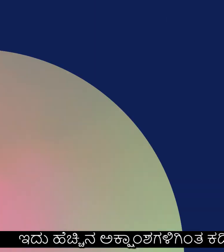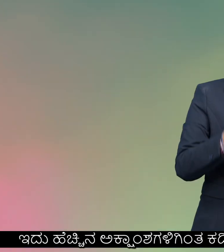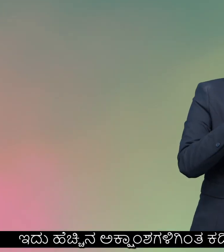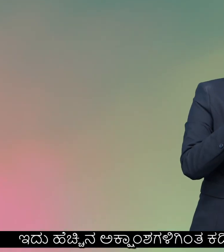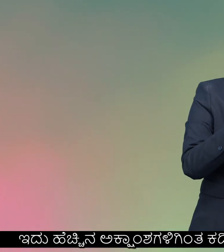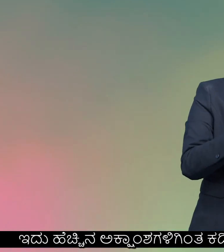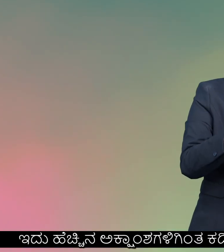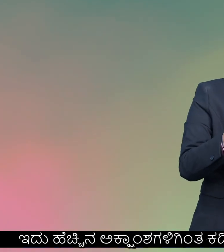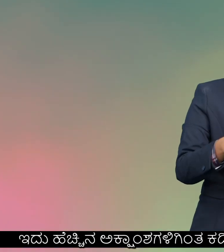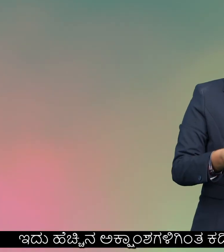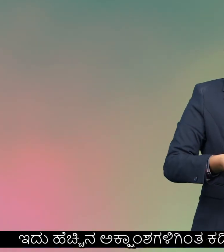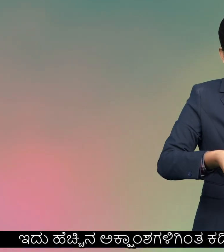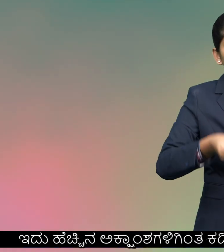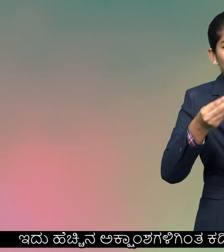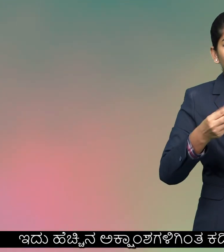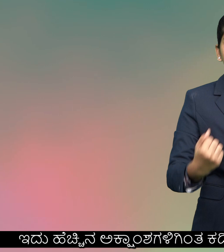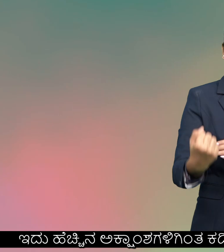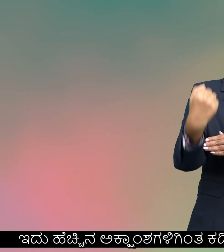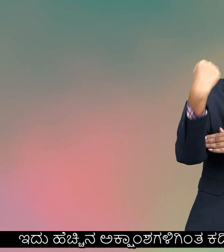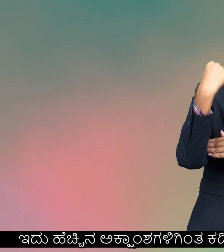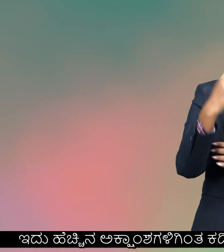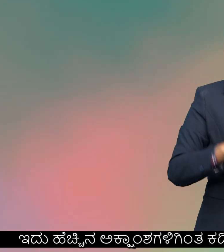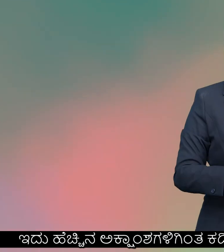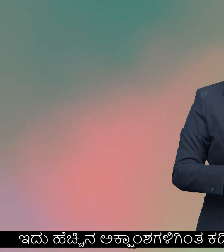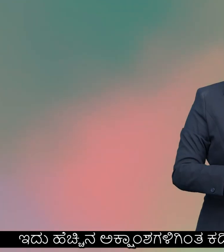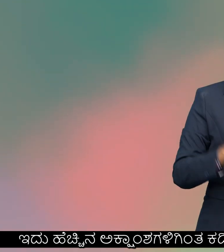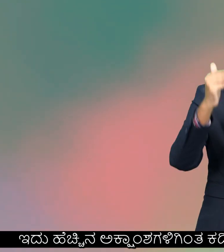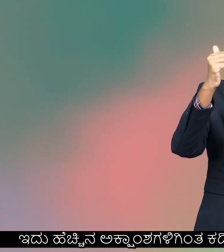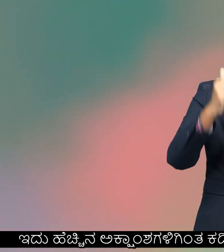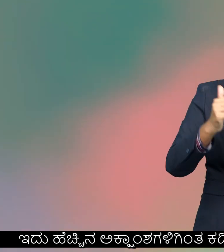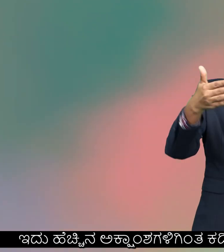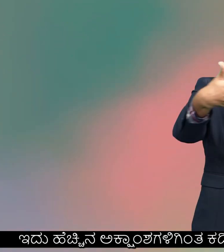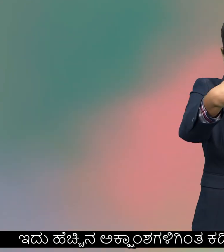ಇದು ಹೆಚ್ಚಿನ ಅಕ್ಷಾಂಶಗಳಿಗಿಂತ ಕಡಿಮೆ ಅಕ್ಷಾಂಶಗಳಲ್ಲಿ ಹೆಚ್ಚು ತೀವ್ರವಾಗಿರುತ್ತದೆ.